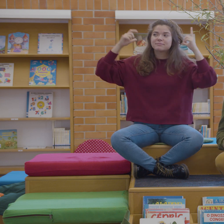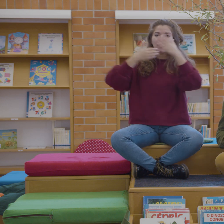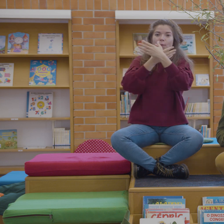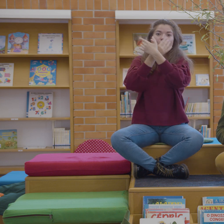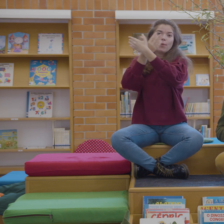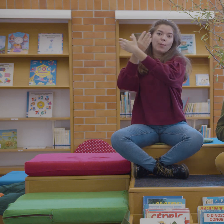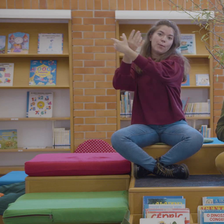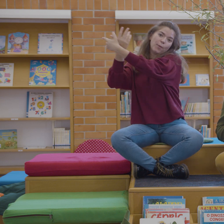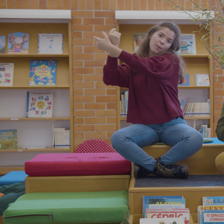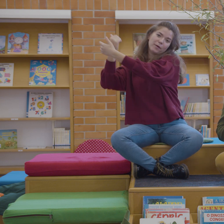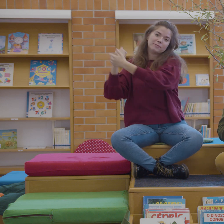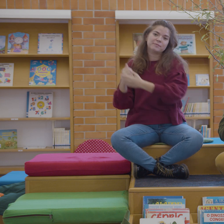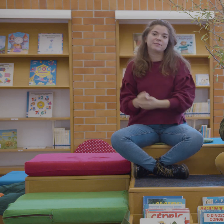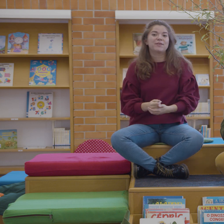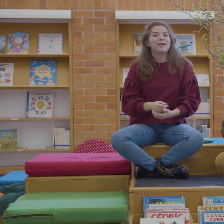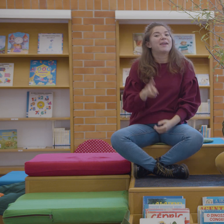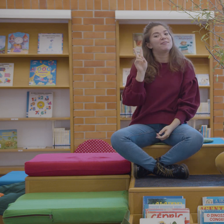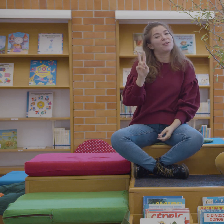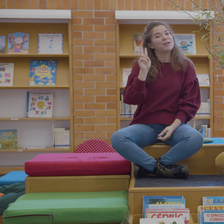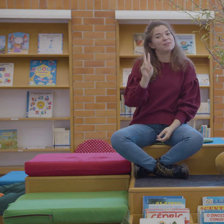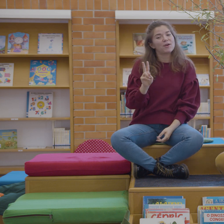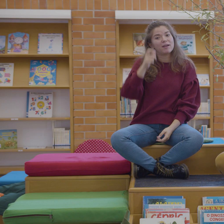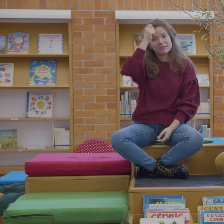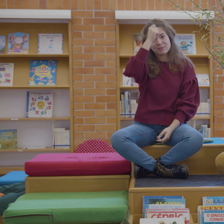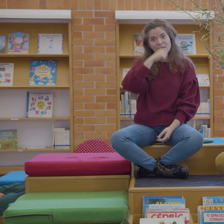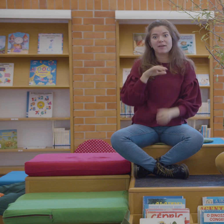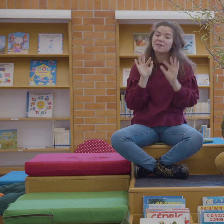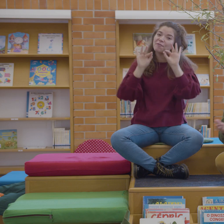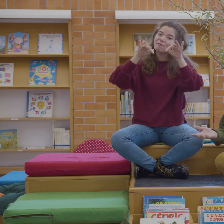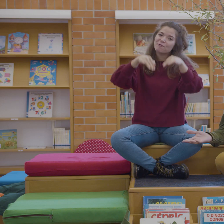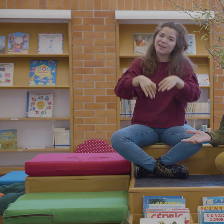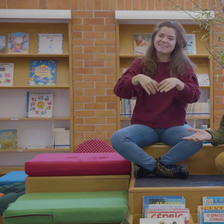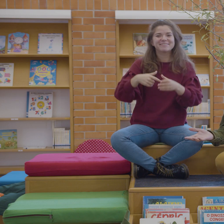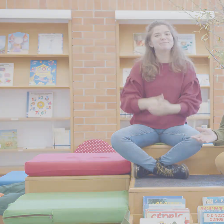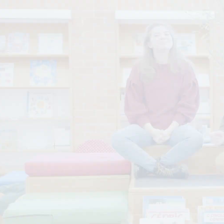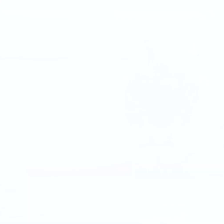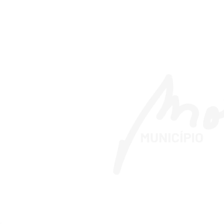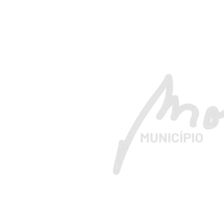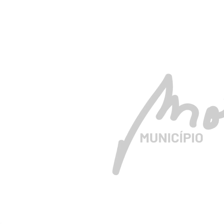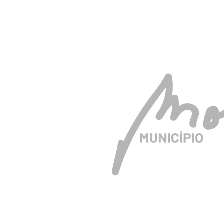E Vitória, Vitória, acabou-se esta história.